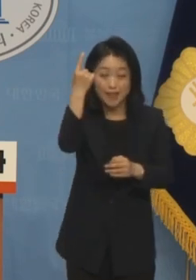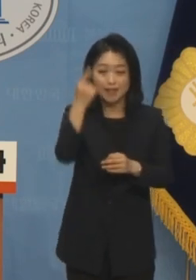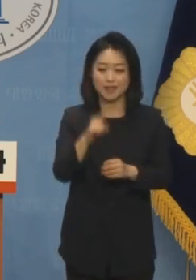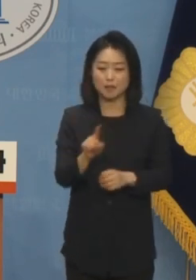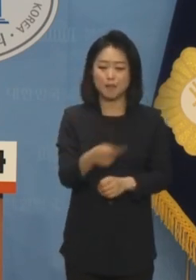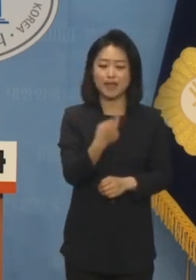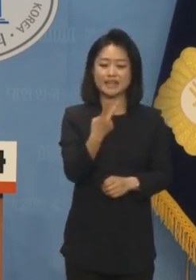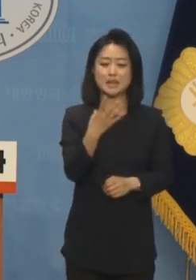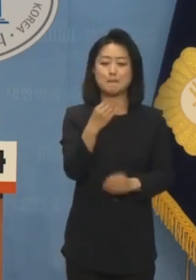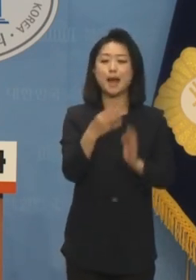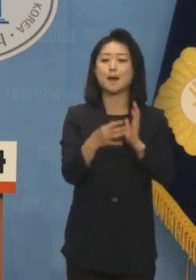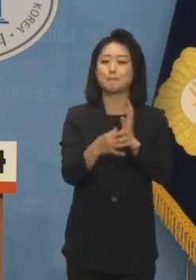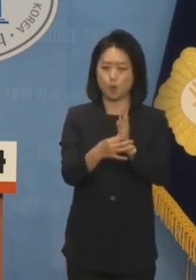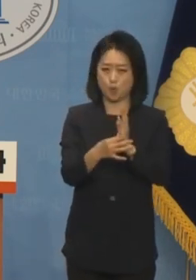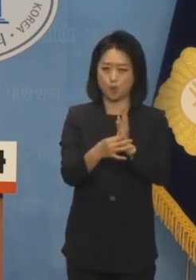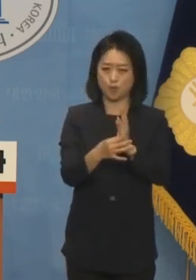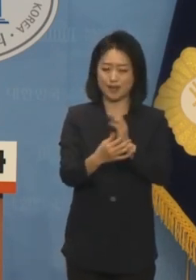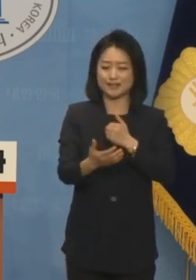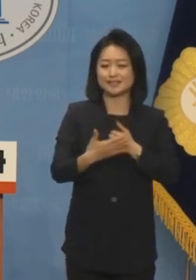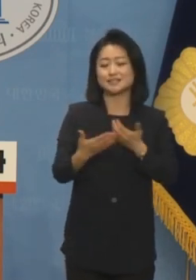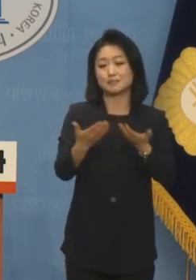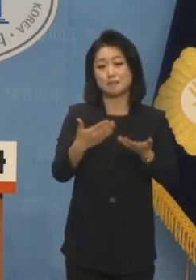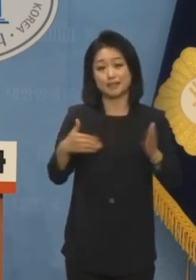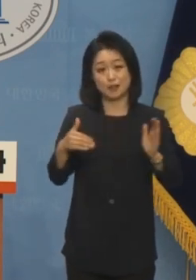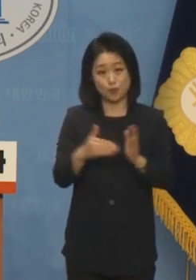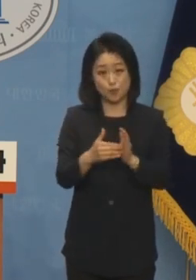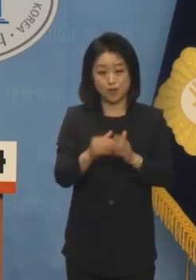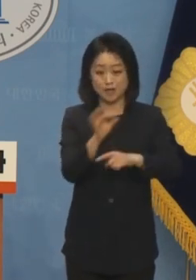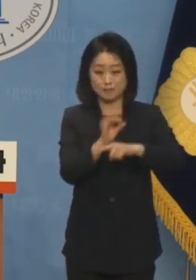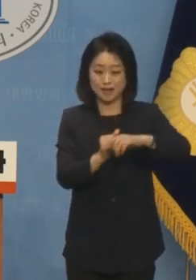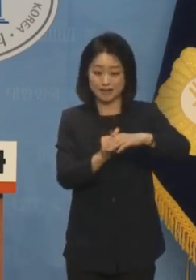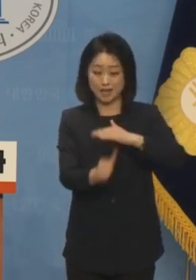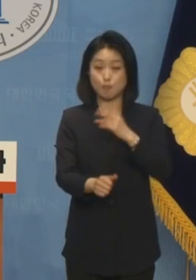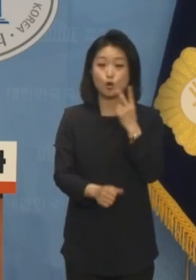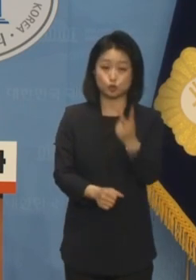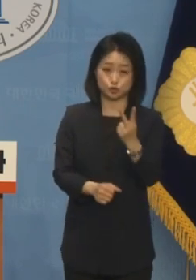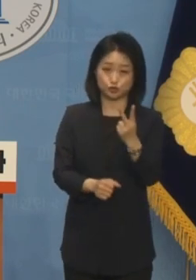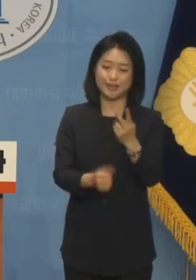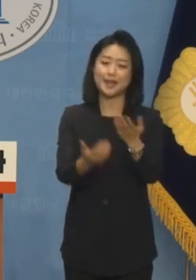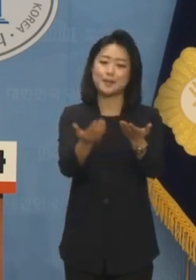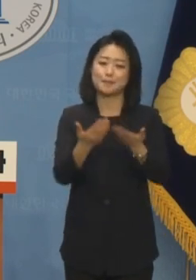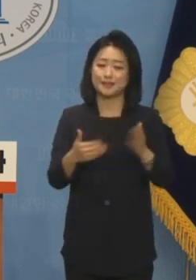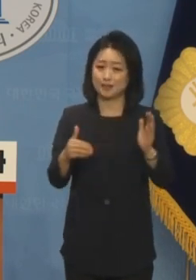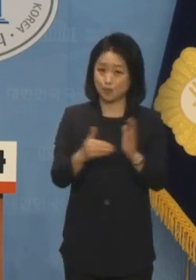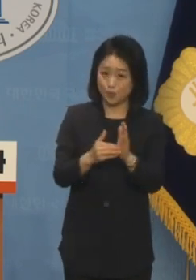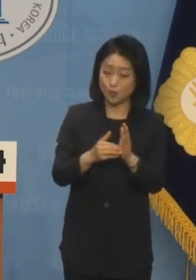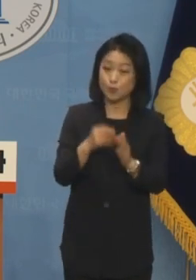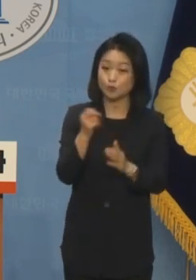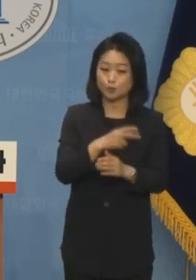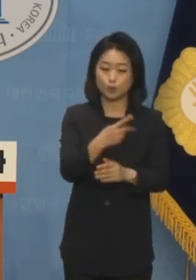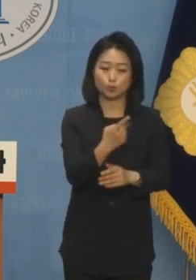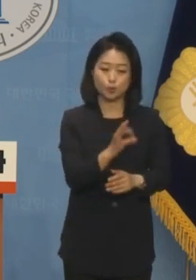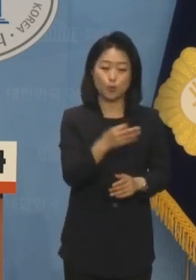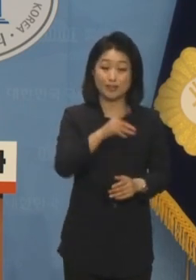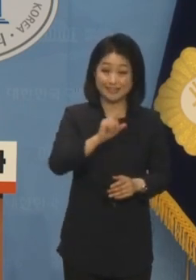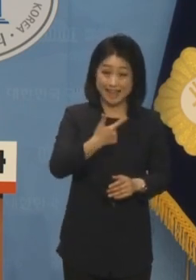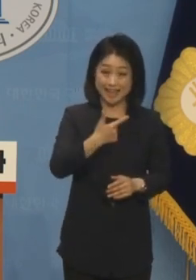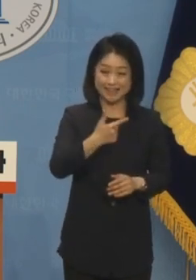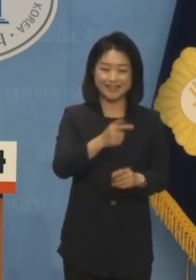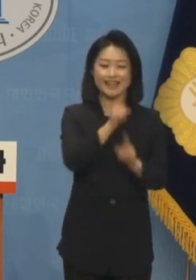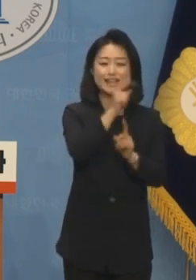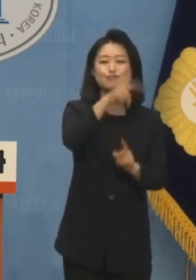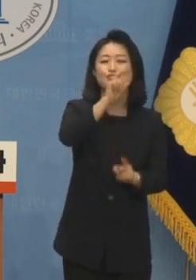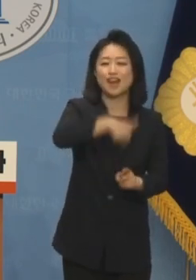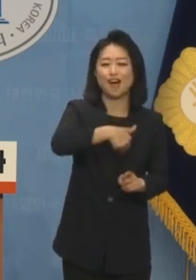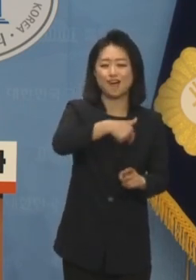표의 소중한 열매가 가능했고 비례대표 2석이 탄생할 수 있었고 동탄의 기적도